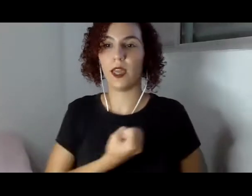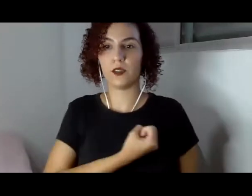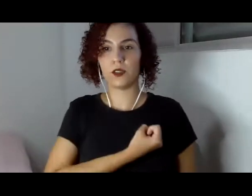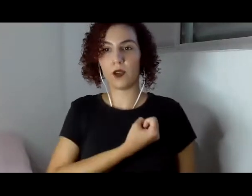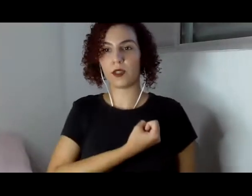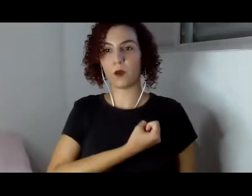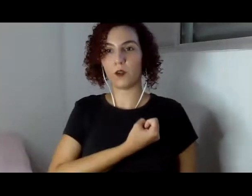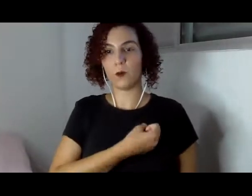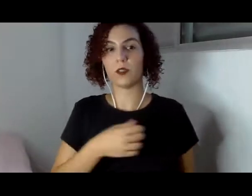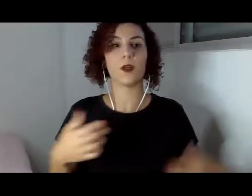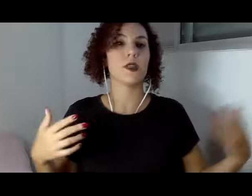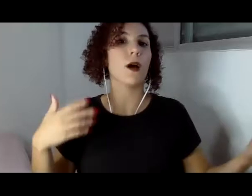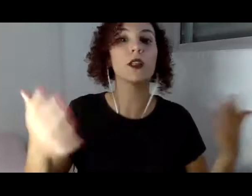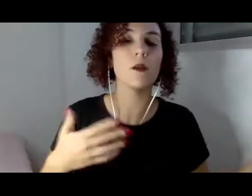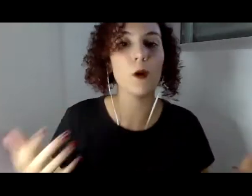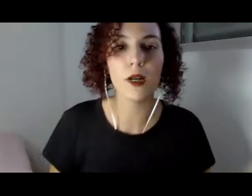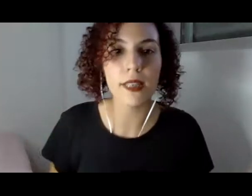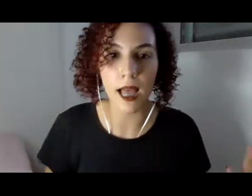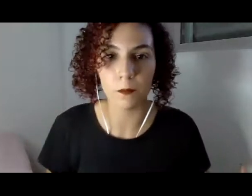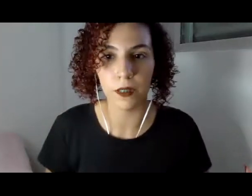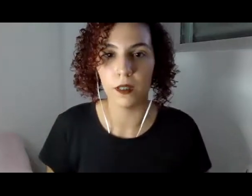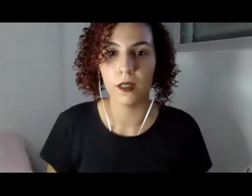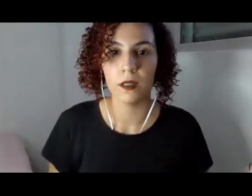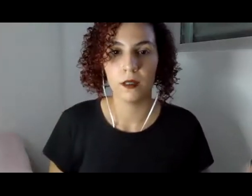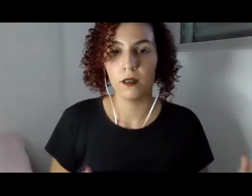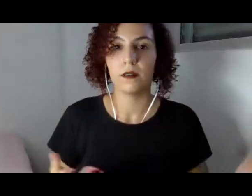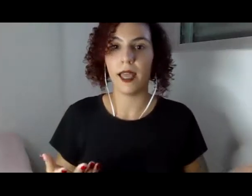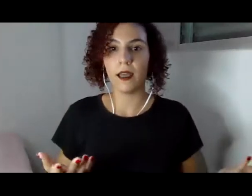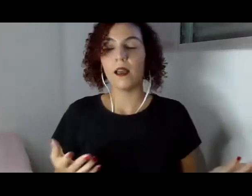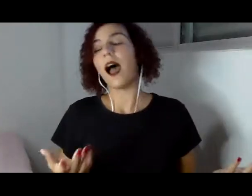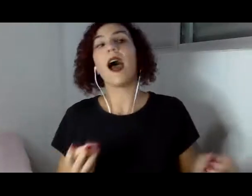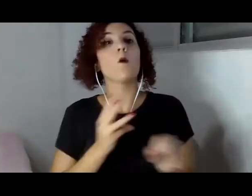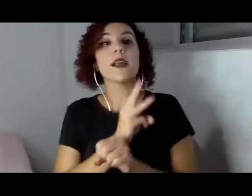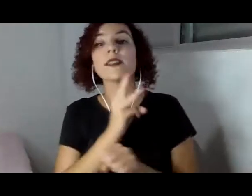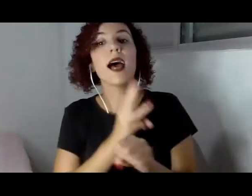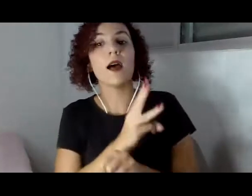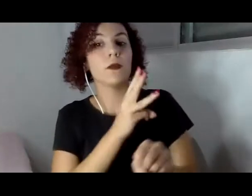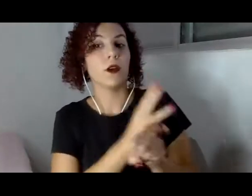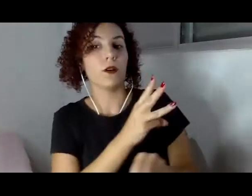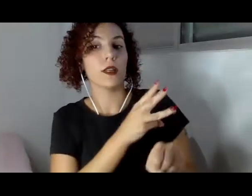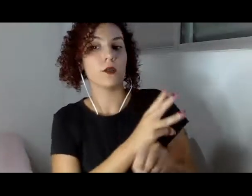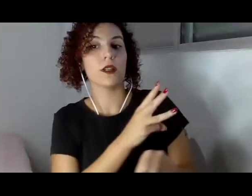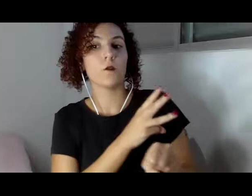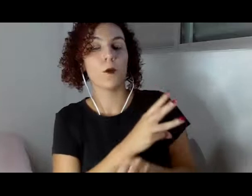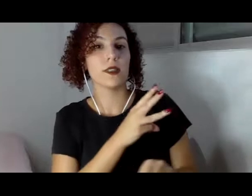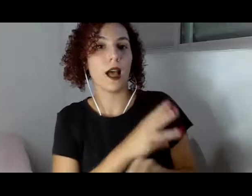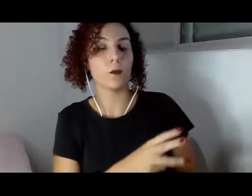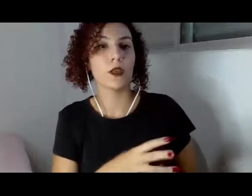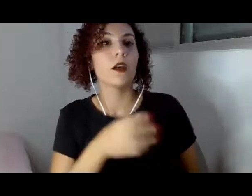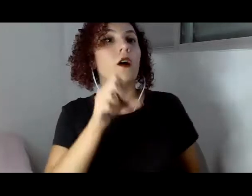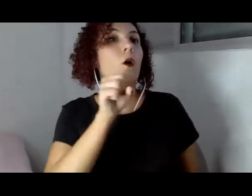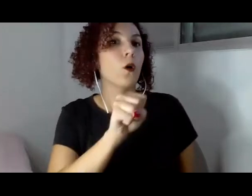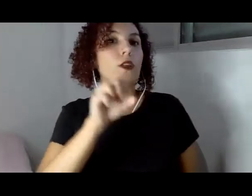número. Este é o sinal de número. Então, por exemplo, anota aí meu WhatsApp, né? WhatsApp, ó. Esse é o sinal de